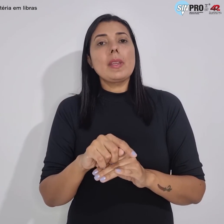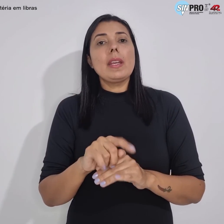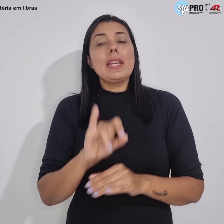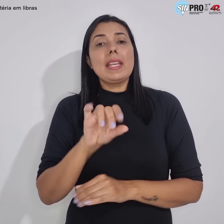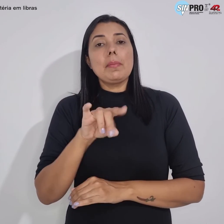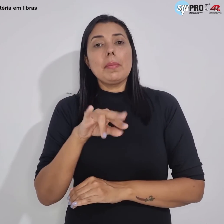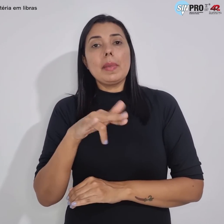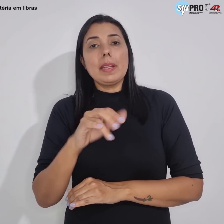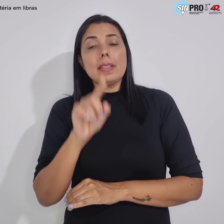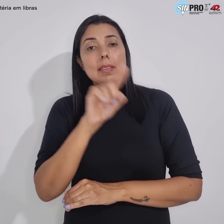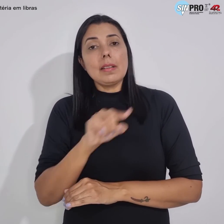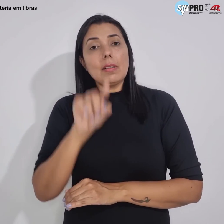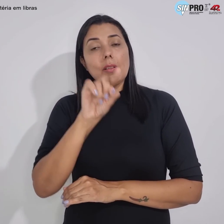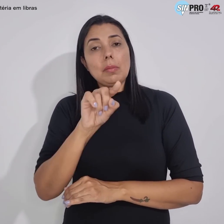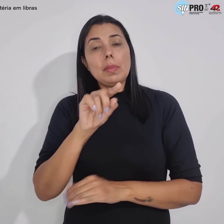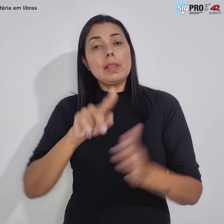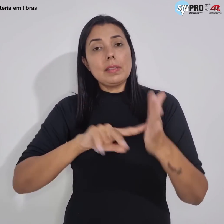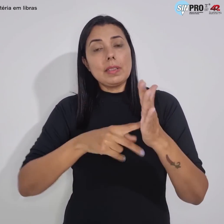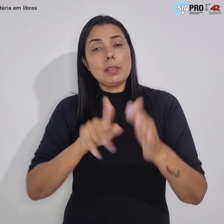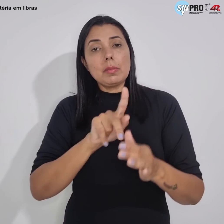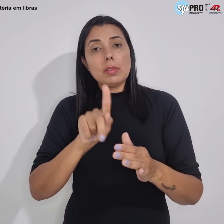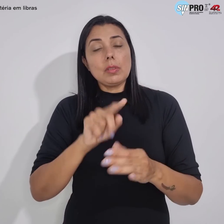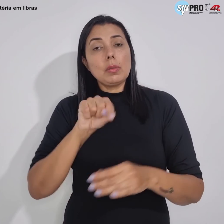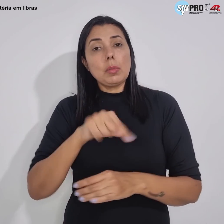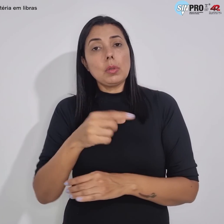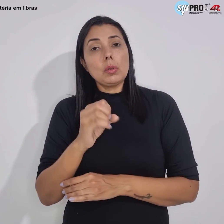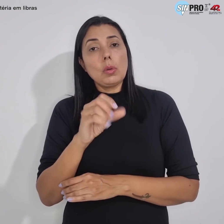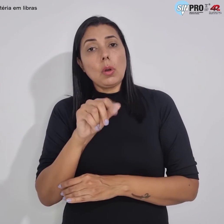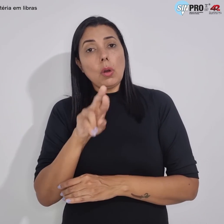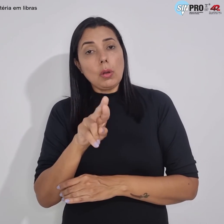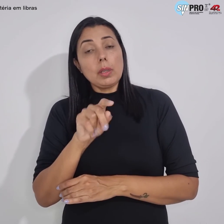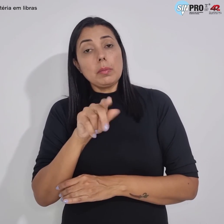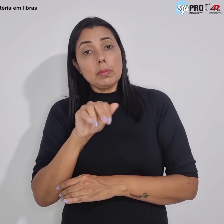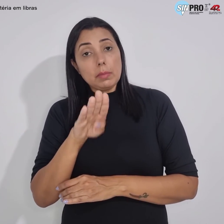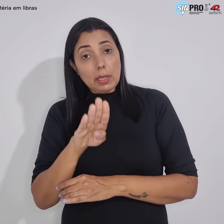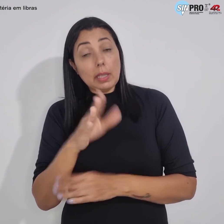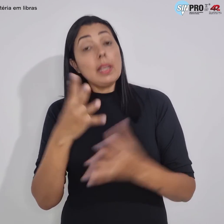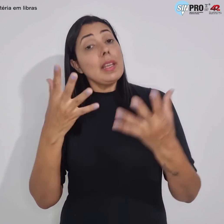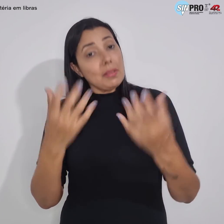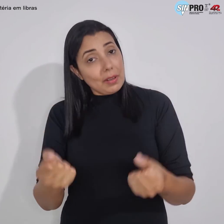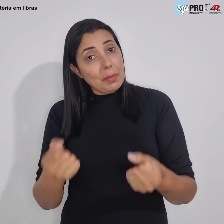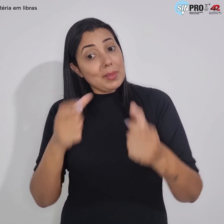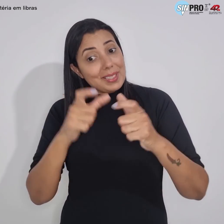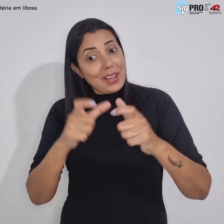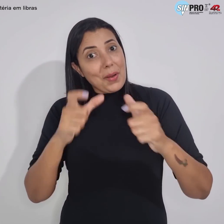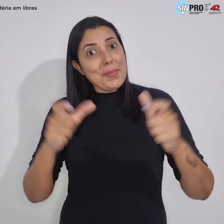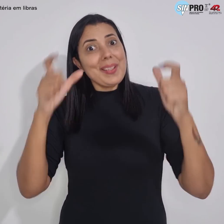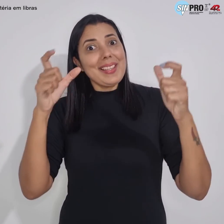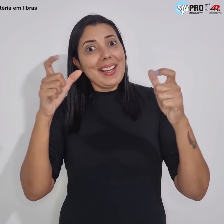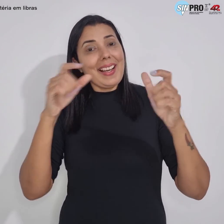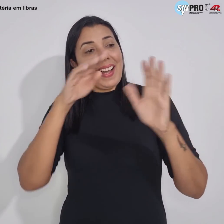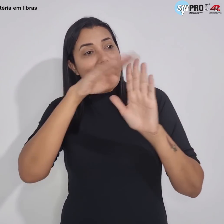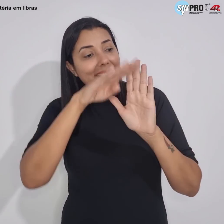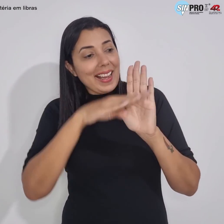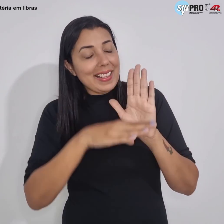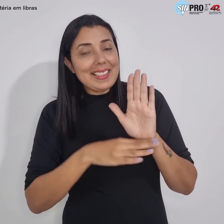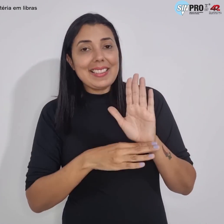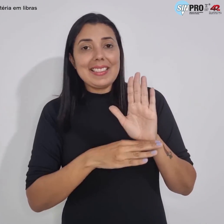.simprodf.org.br E vamos aumentar essa lista que nos